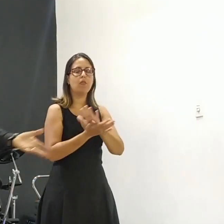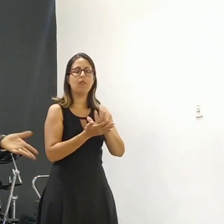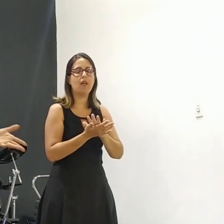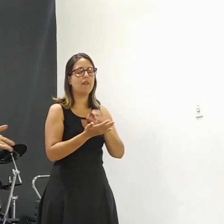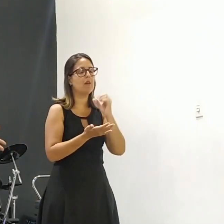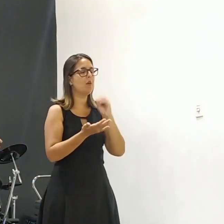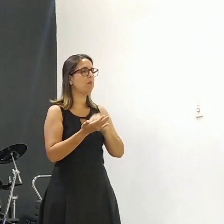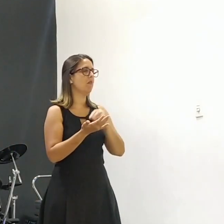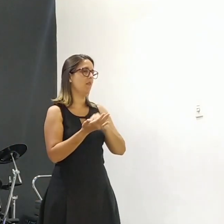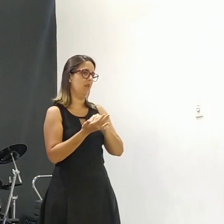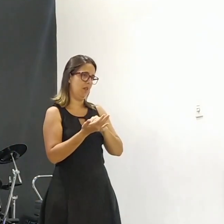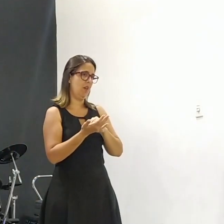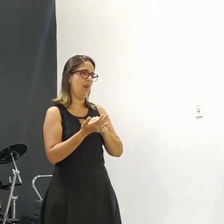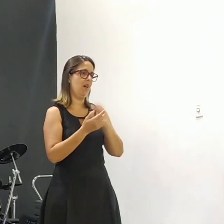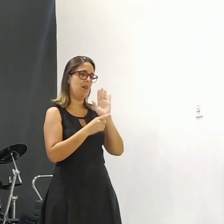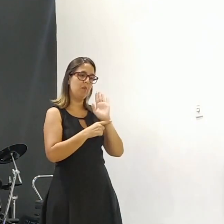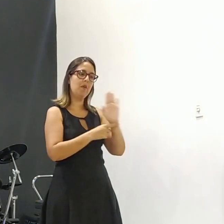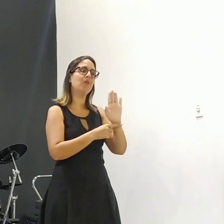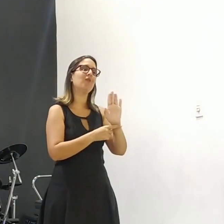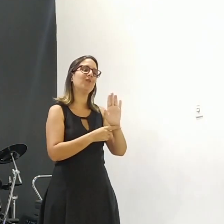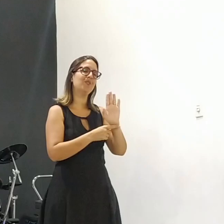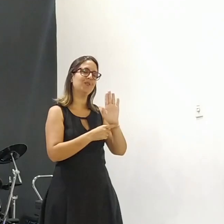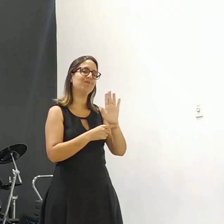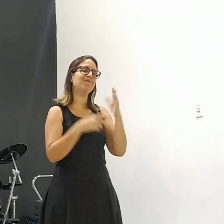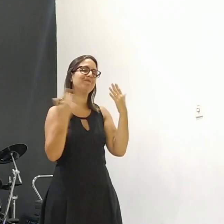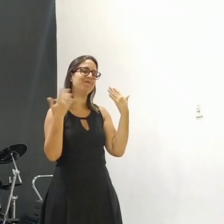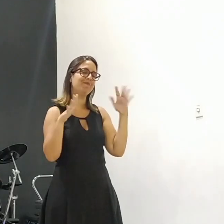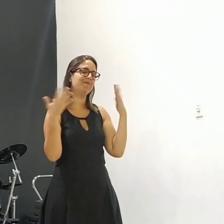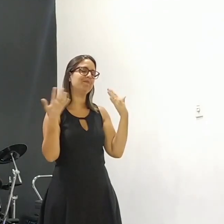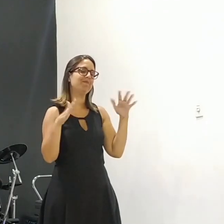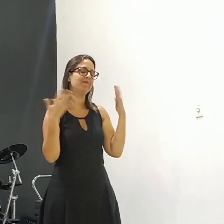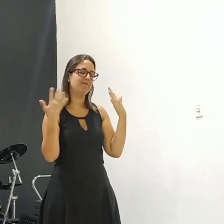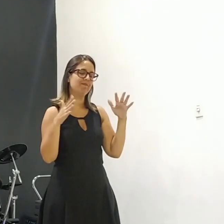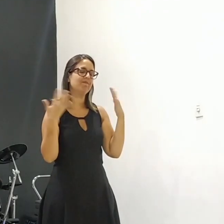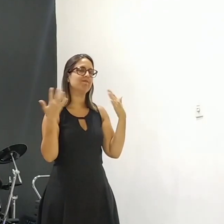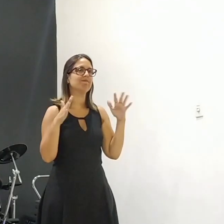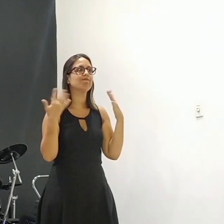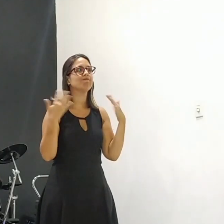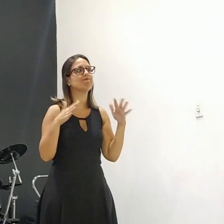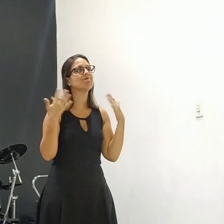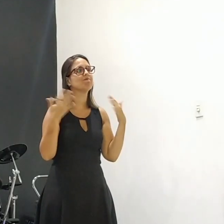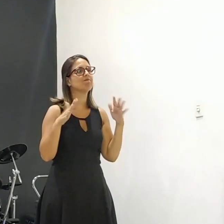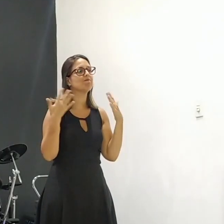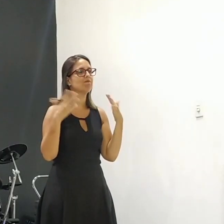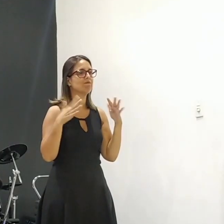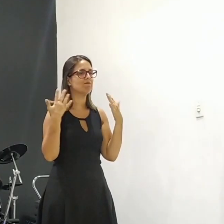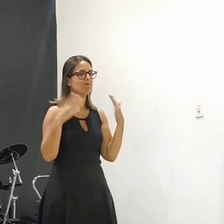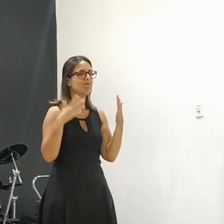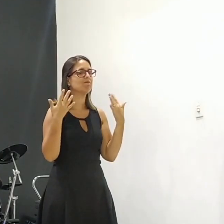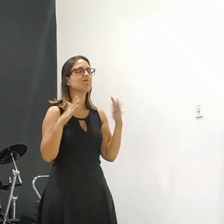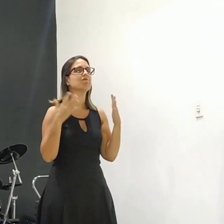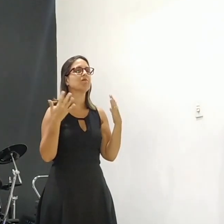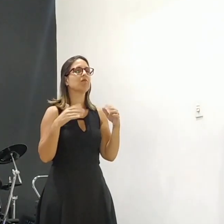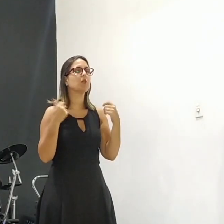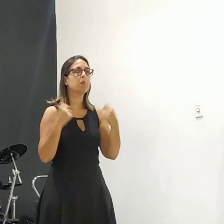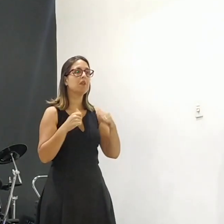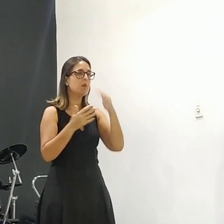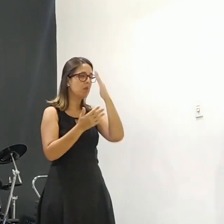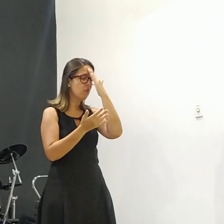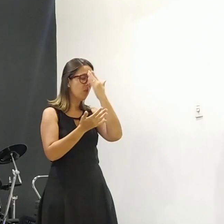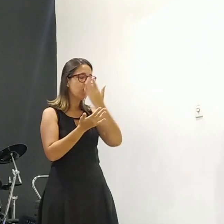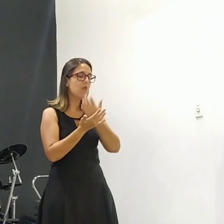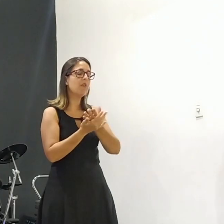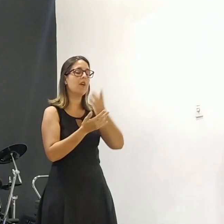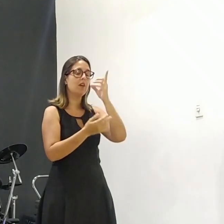faltará. Aleluia. A gente precisa entender isso. A gente precisa confiar em